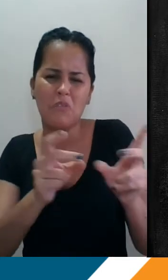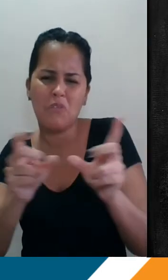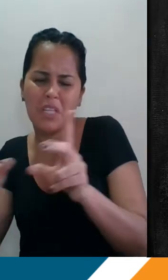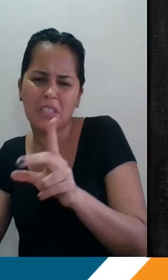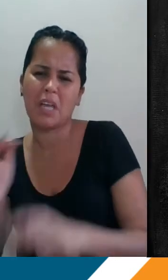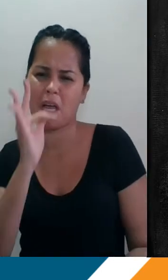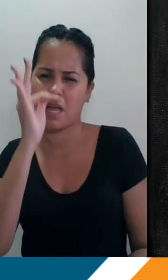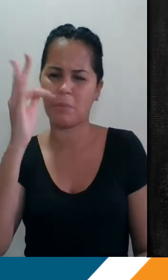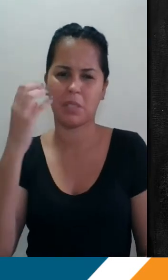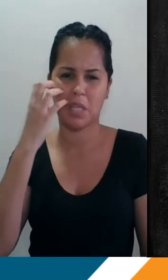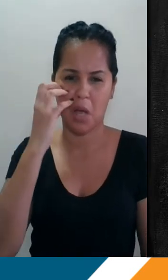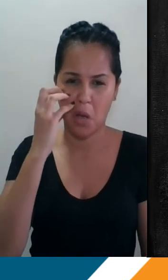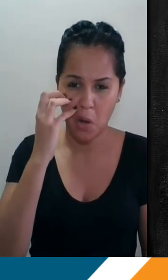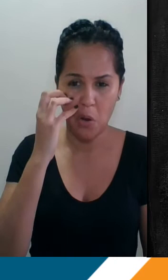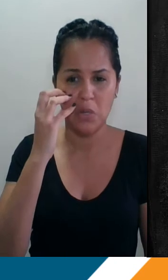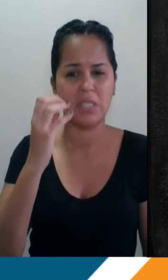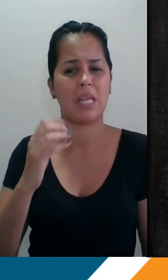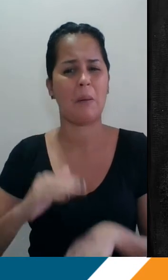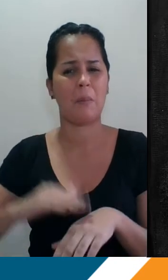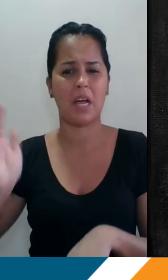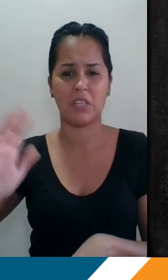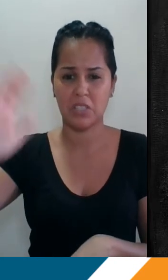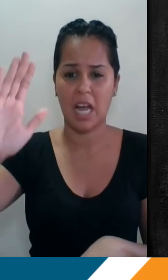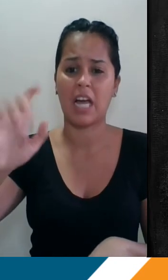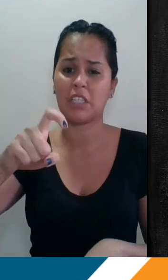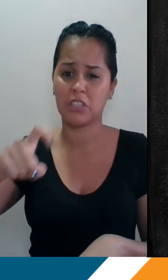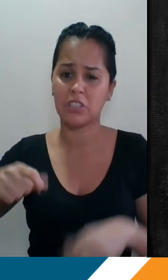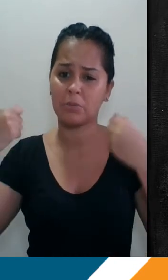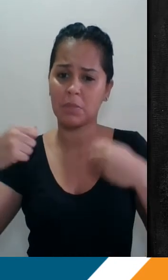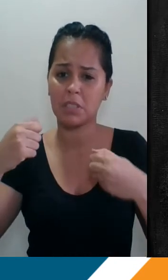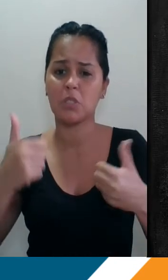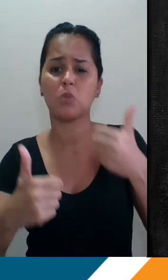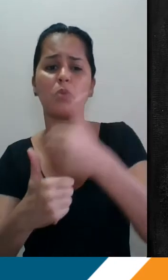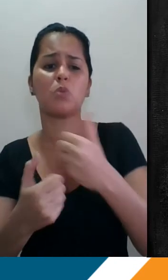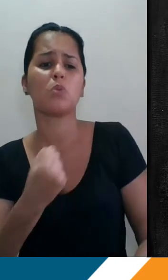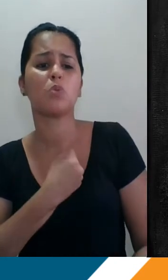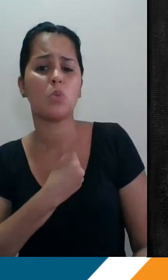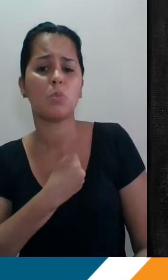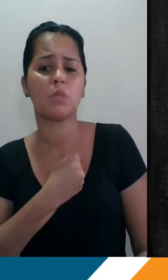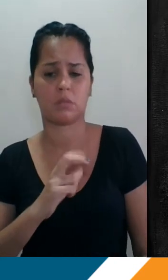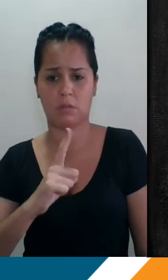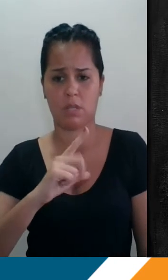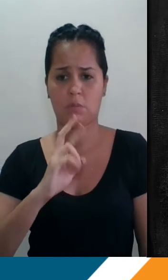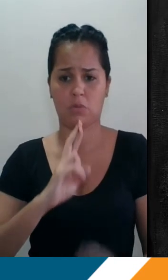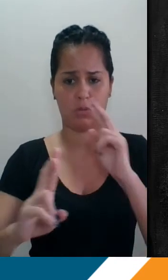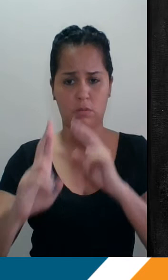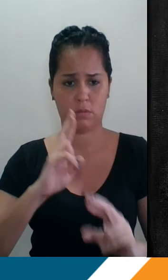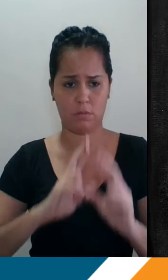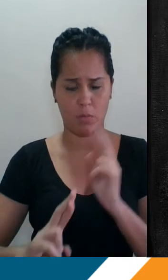solo de modo que o x assuma as seguintes condições. Então, a questão dá aqui para a gente 5 opções que